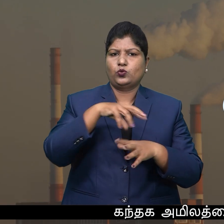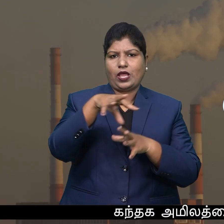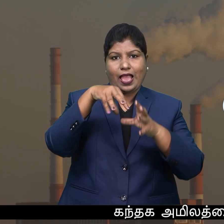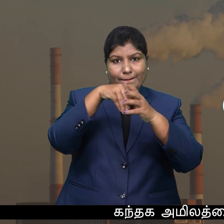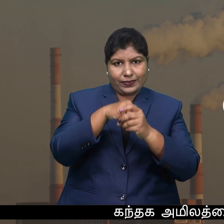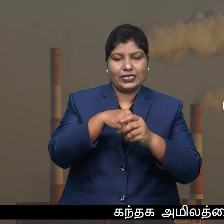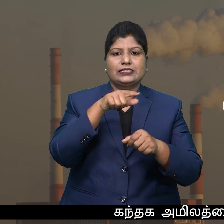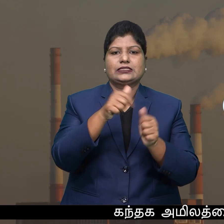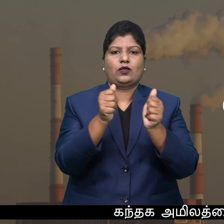உருவாக்குகின்றன